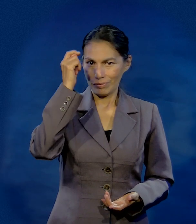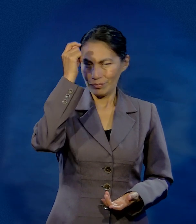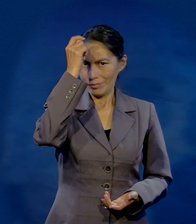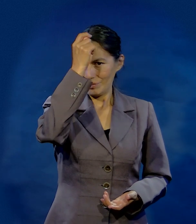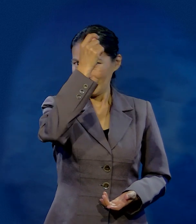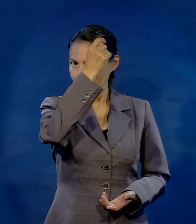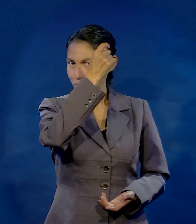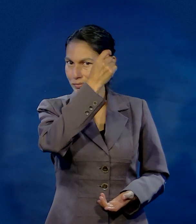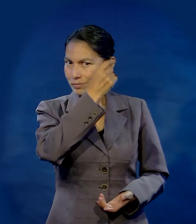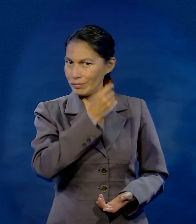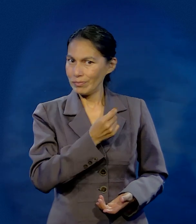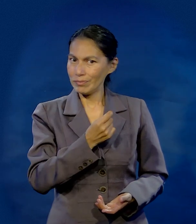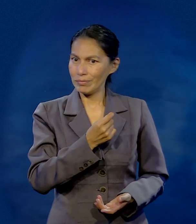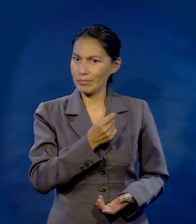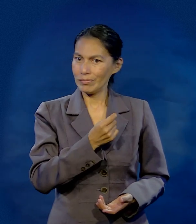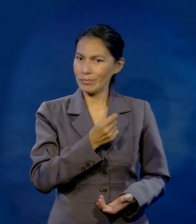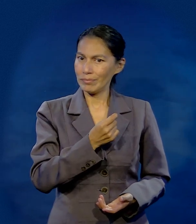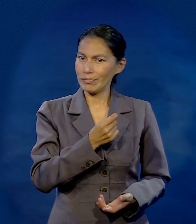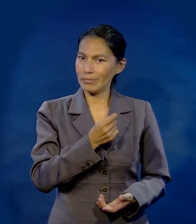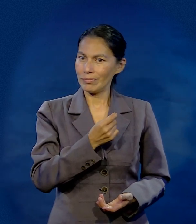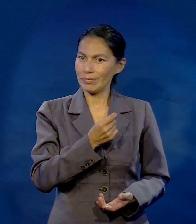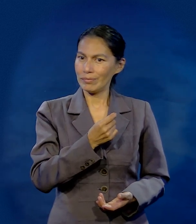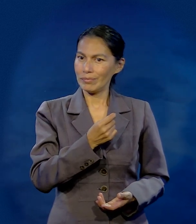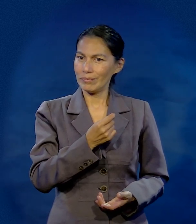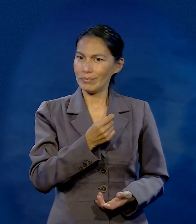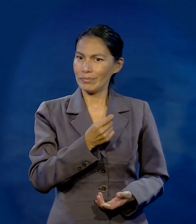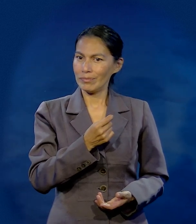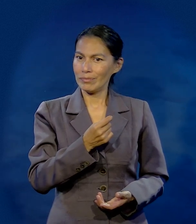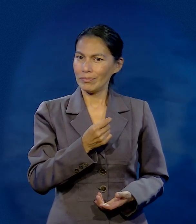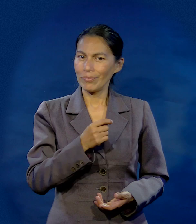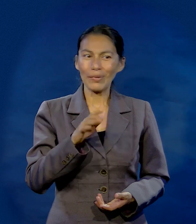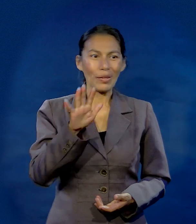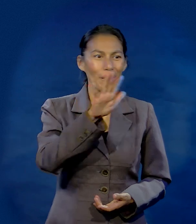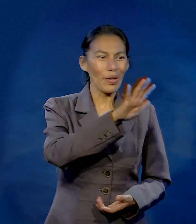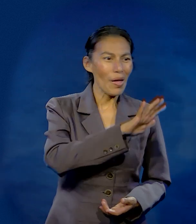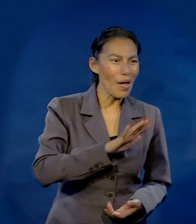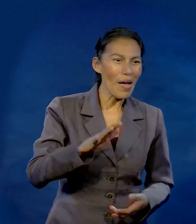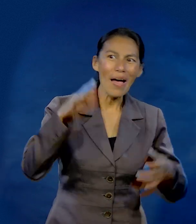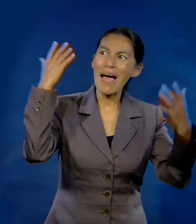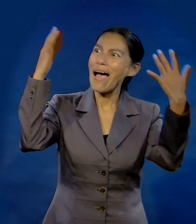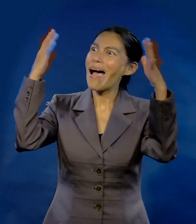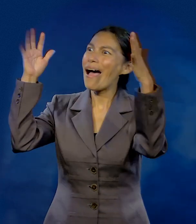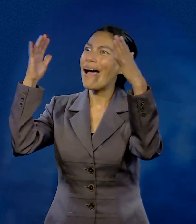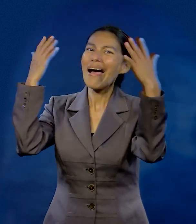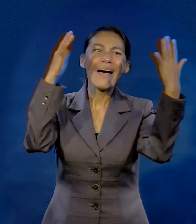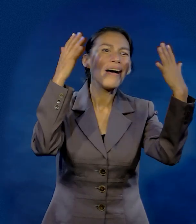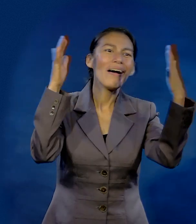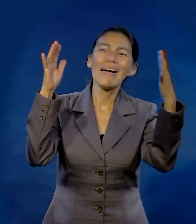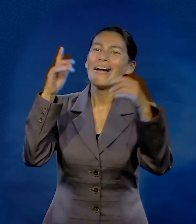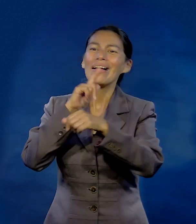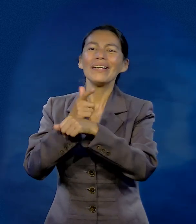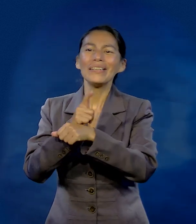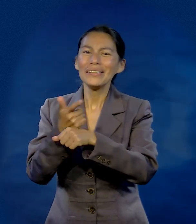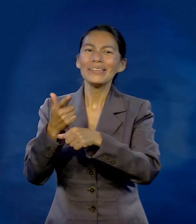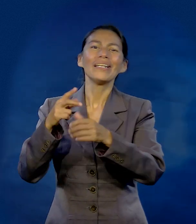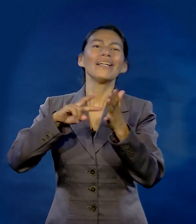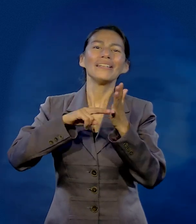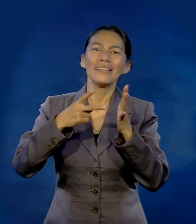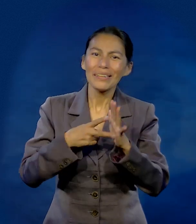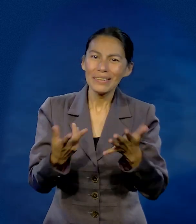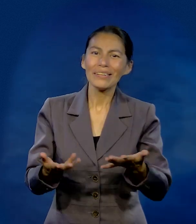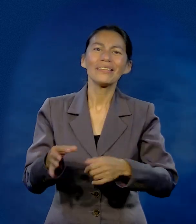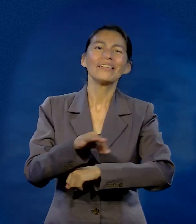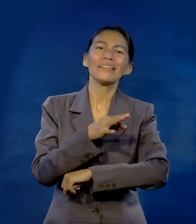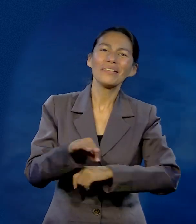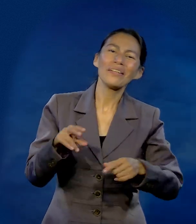año tras año tras año y un día pasa por aquí con toga y birrete con esa marcha hermosa que todos soñamos con